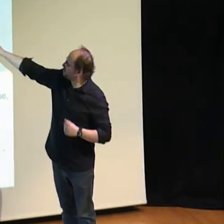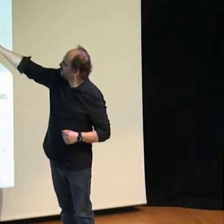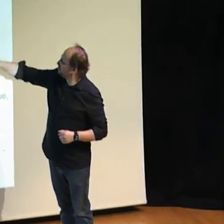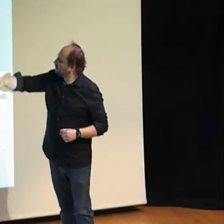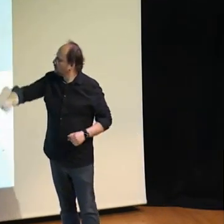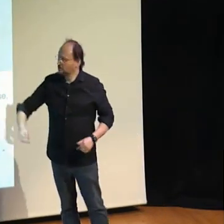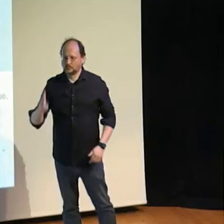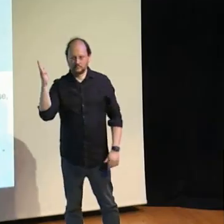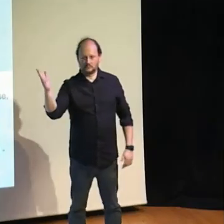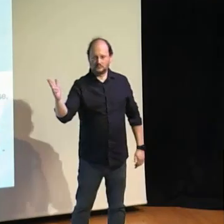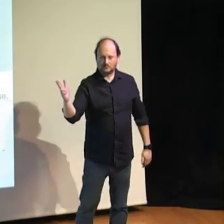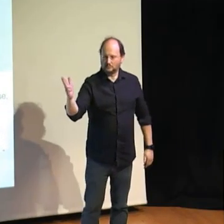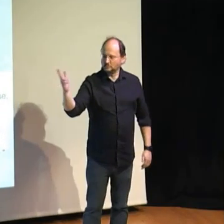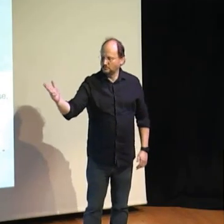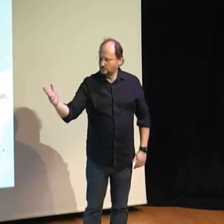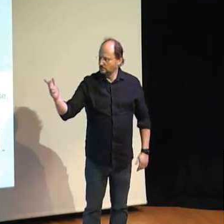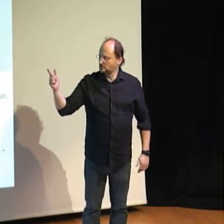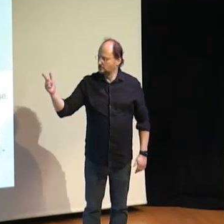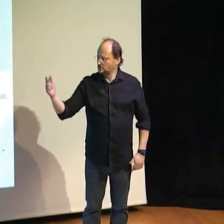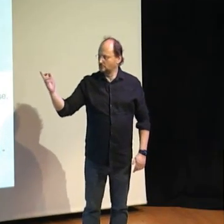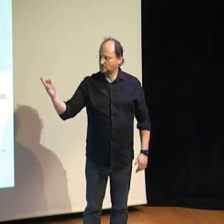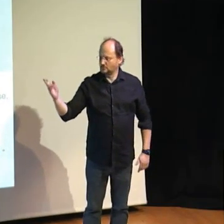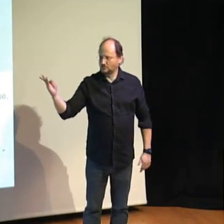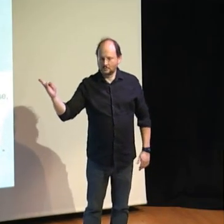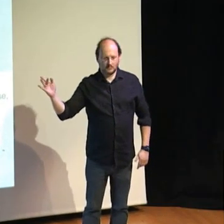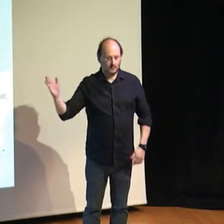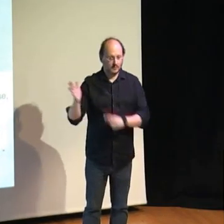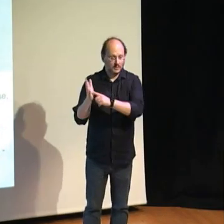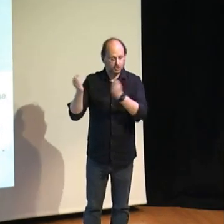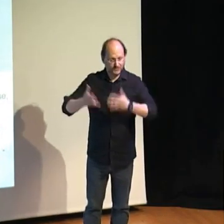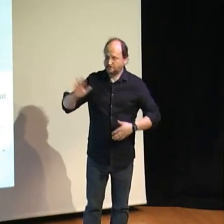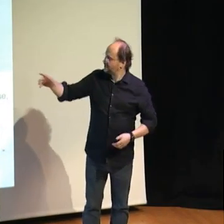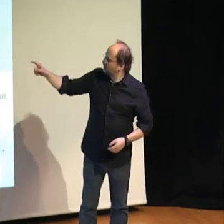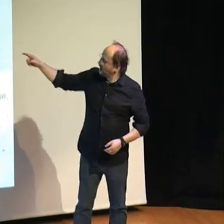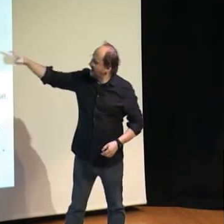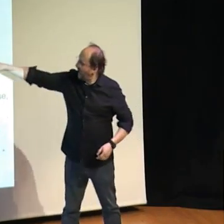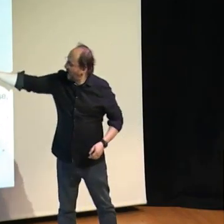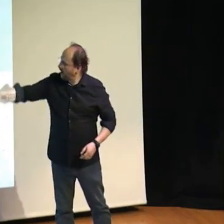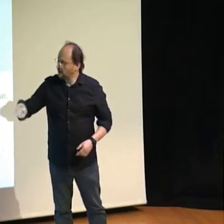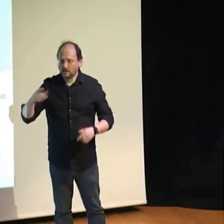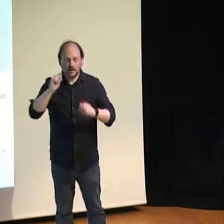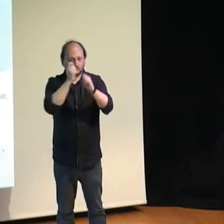Et vous voyez ce qui est cerclé de rouge. C'est cette forme-là. Ces formes qui sont représentées, ça, c'était les chiffres